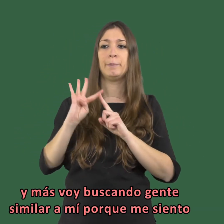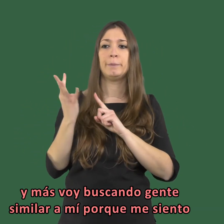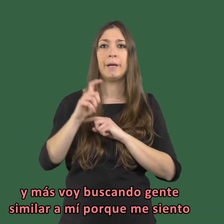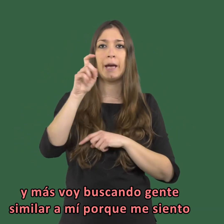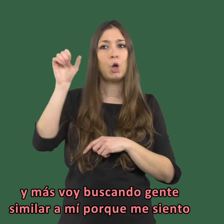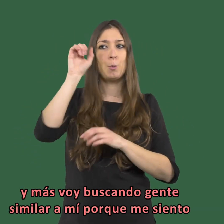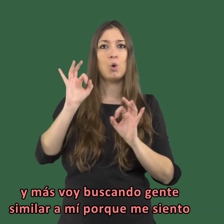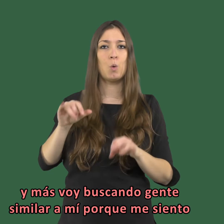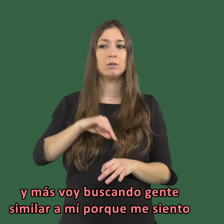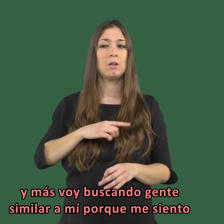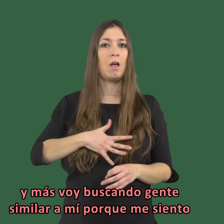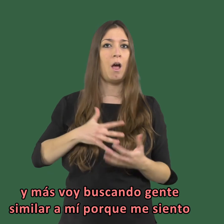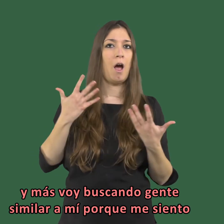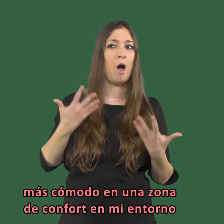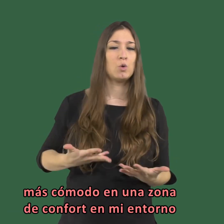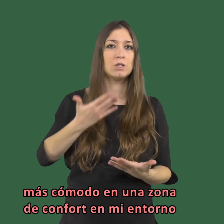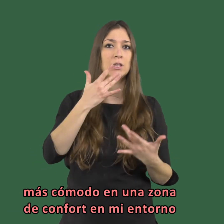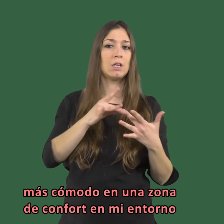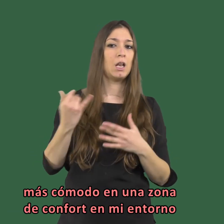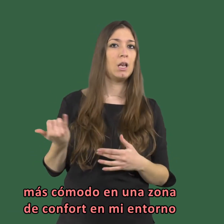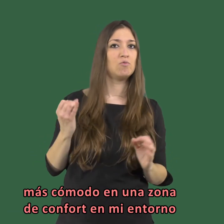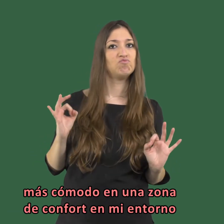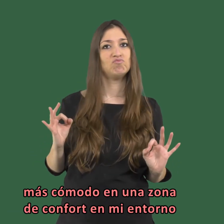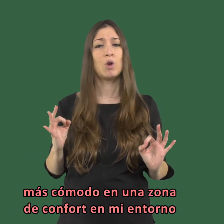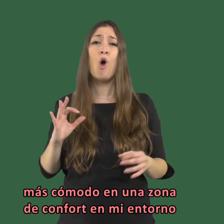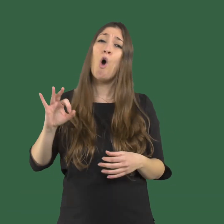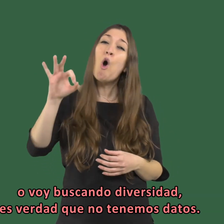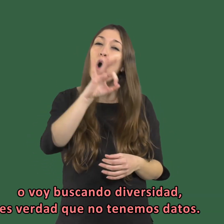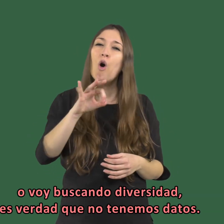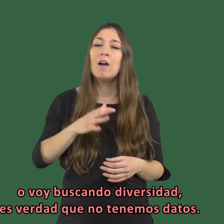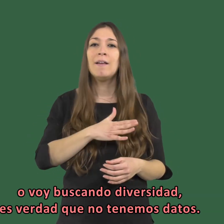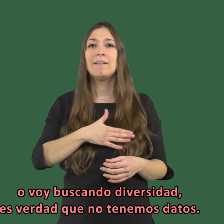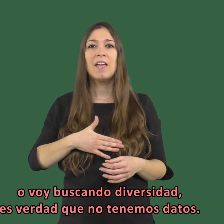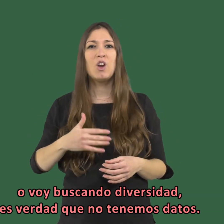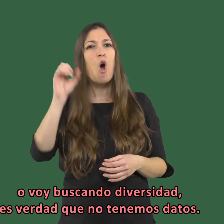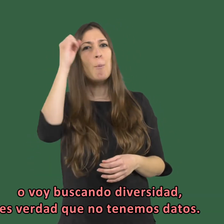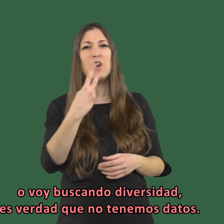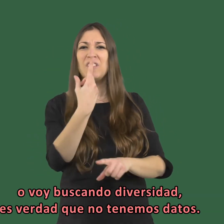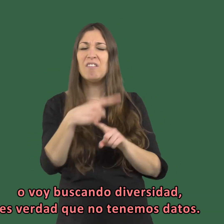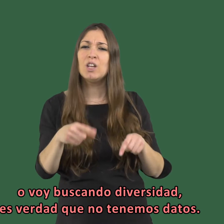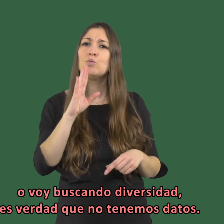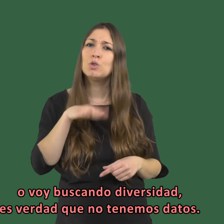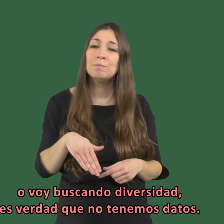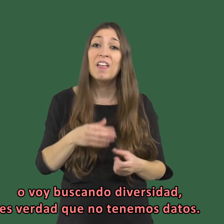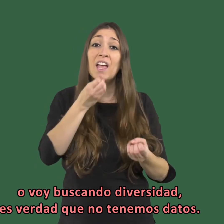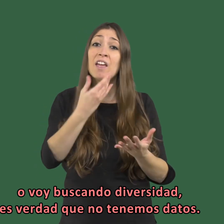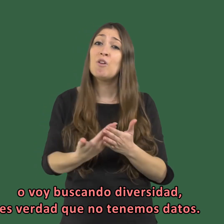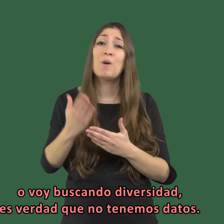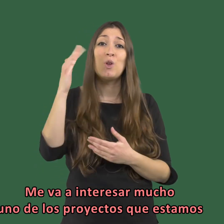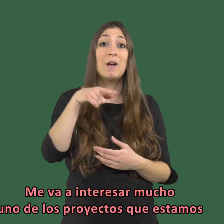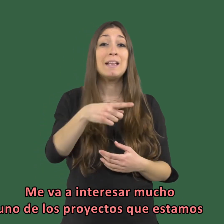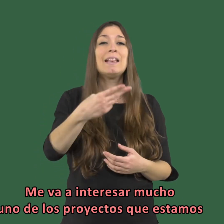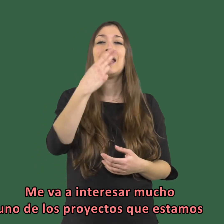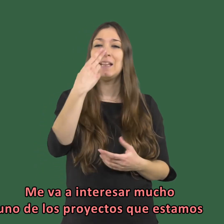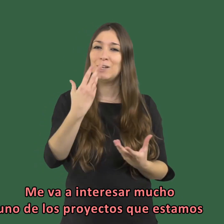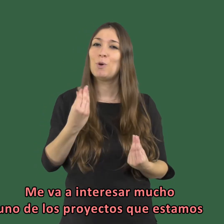gente similar a mí porque me siento más cómodo en una zona de confort, en mi entorno, o voy buscando diversidad. Pero sí que es verdad que no tenemos datos. A mí me